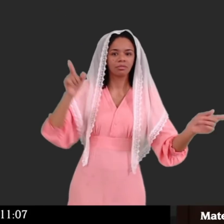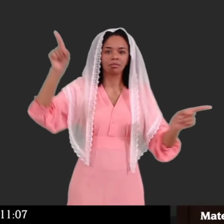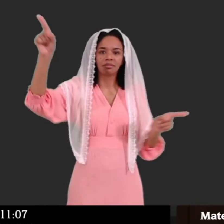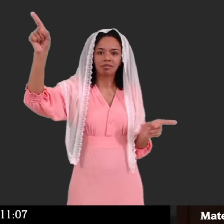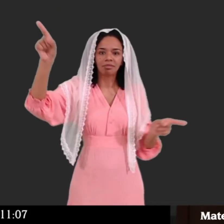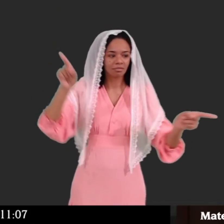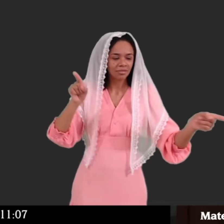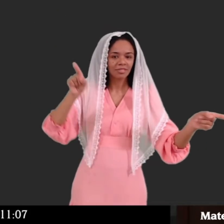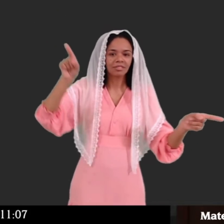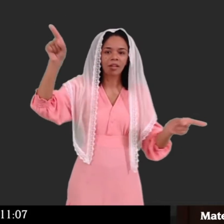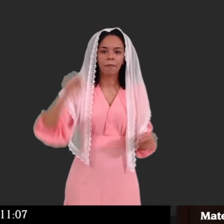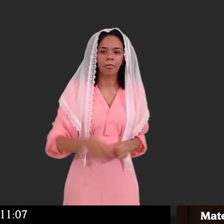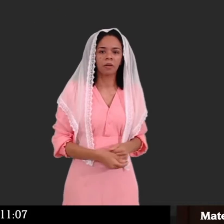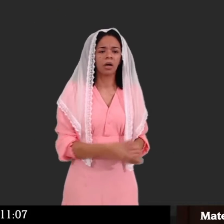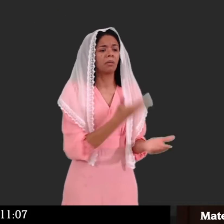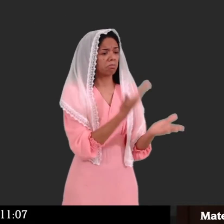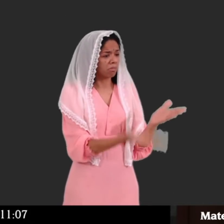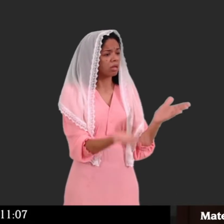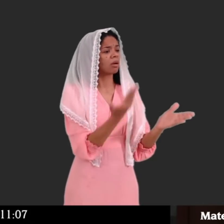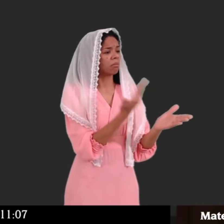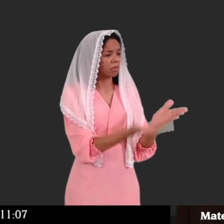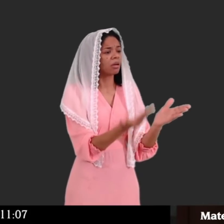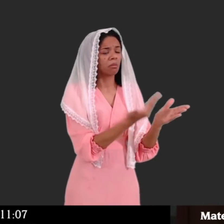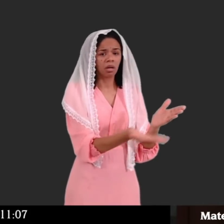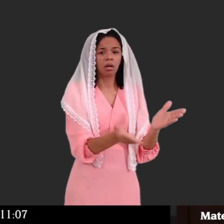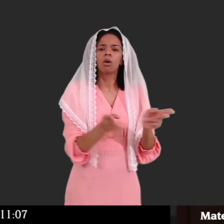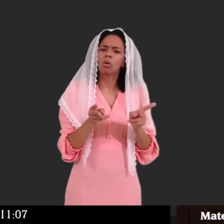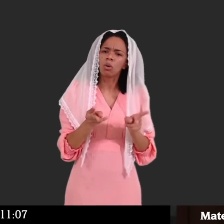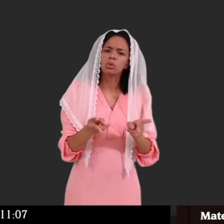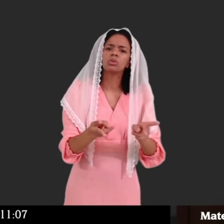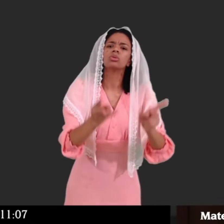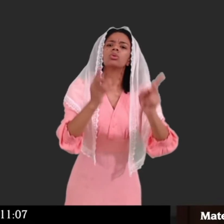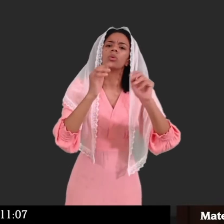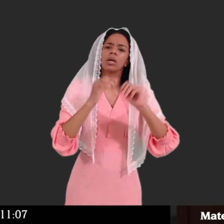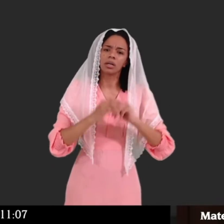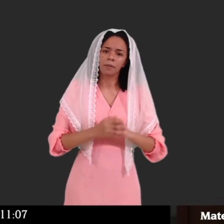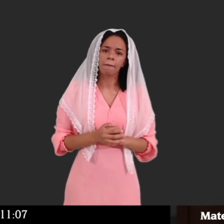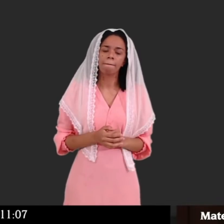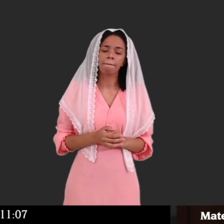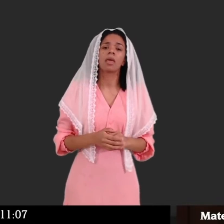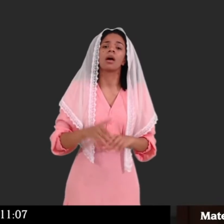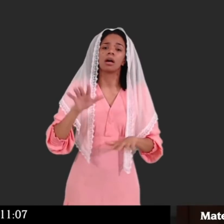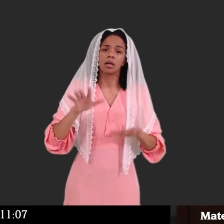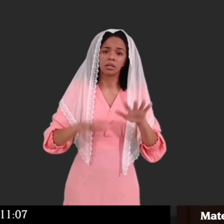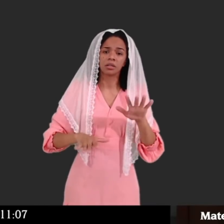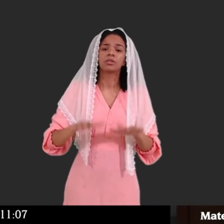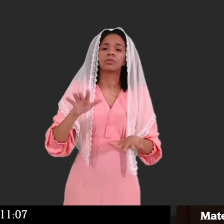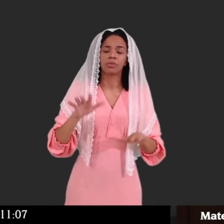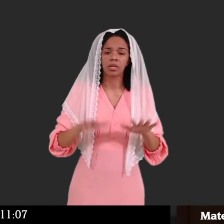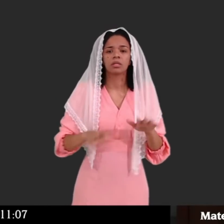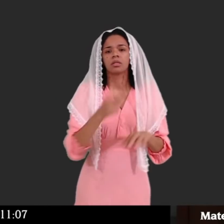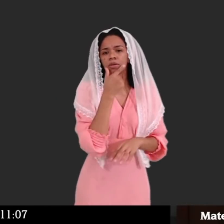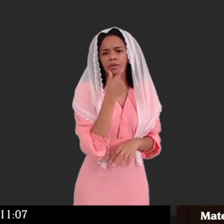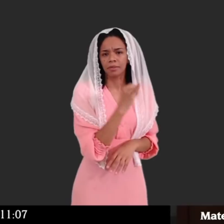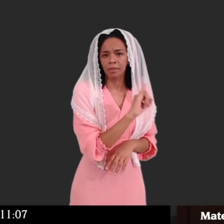perdas, segue adiante. Se você tiver que perder alguém, quantas vezes nós já escutamos irmãs,